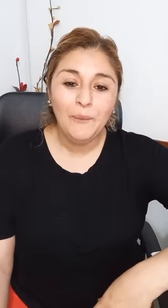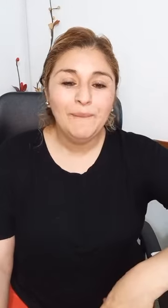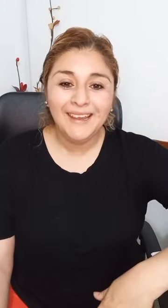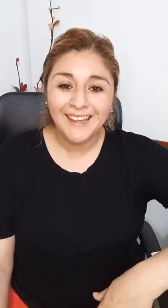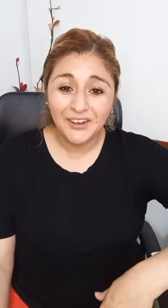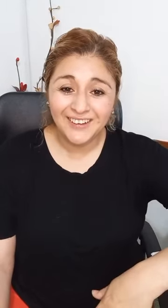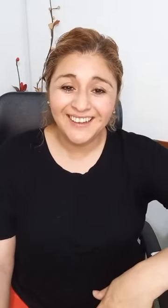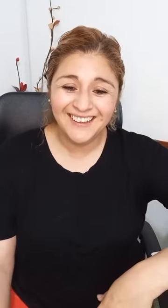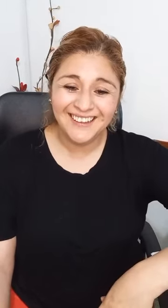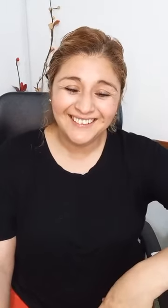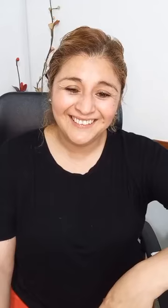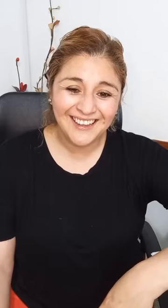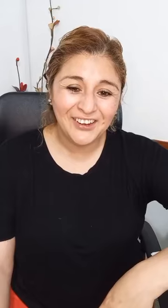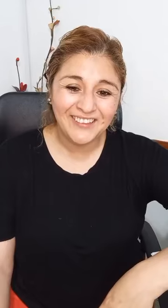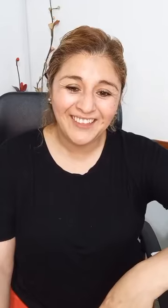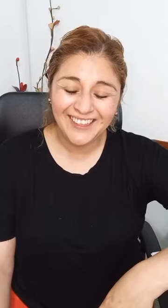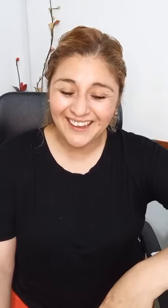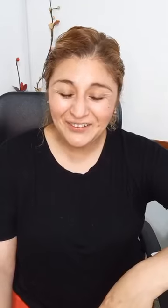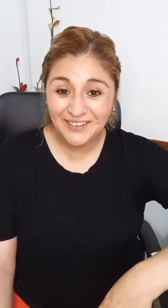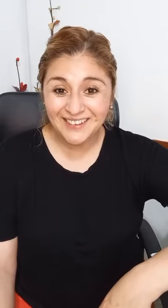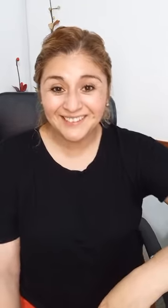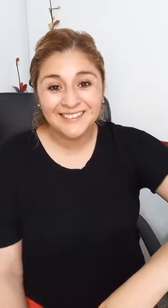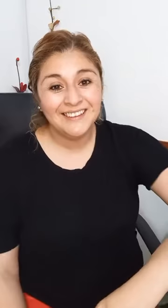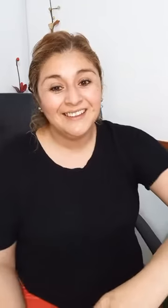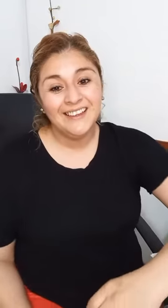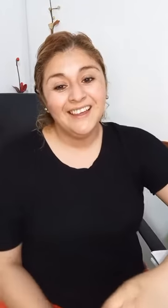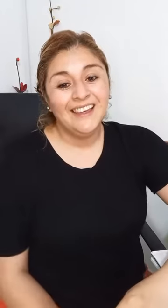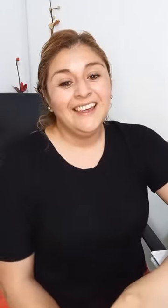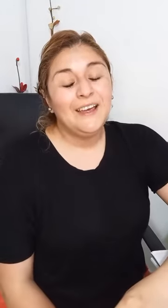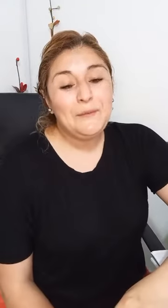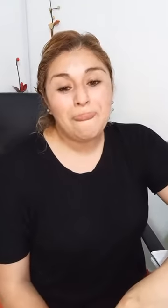Hola, compañero. Señor, te bendiga. ¿Cómo estás?